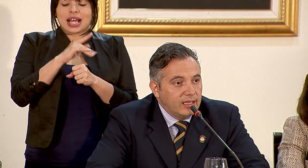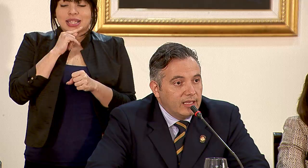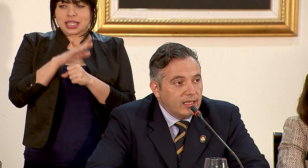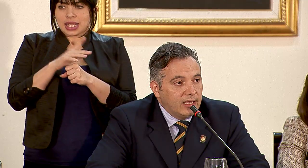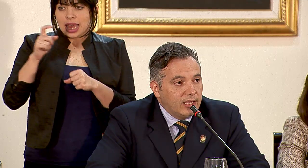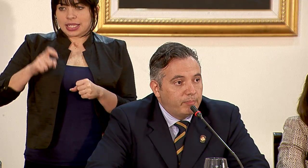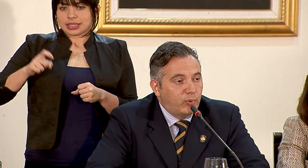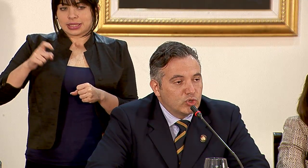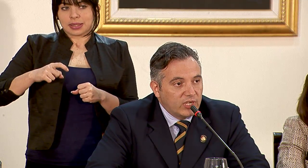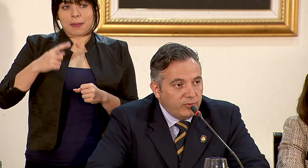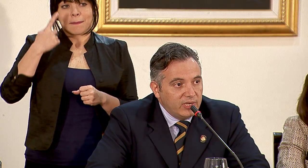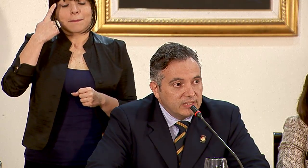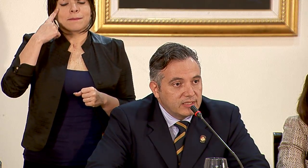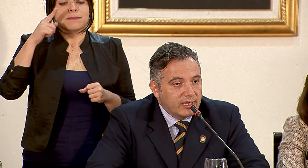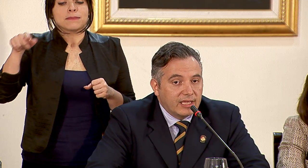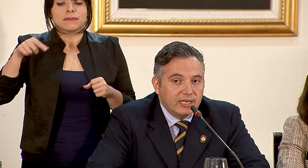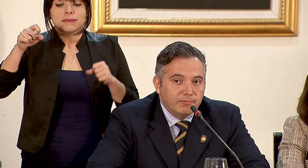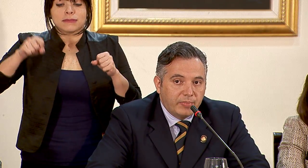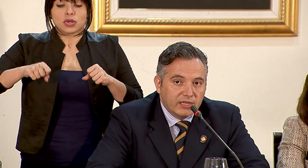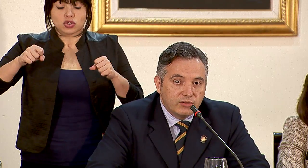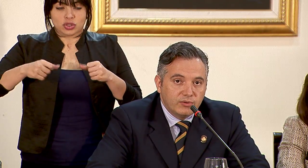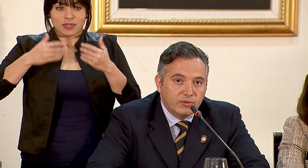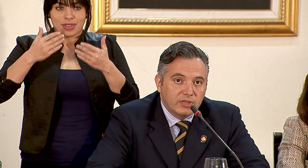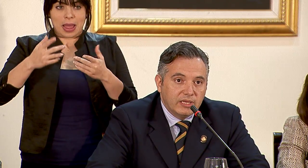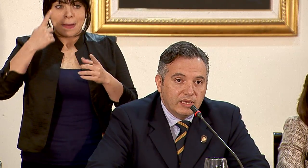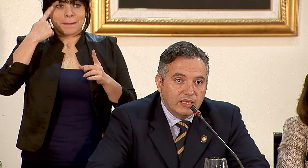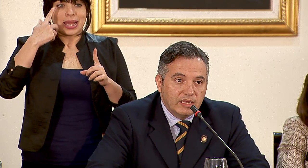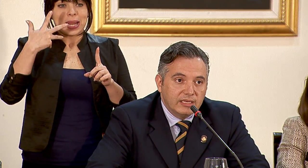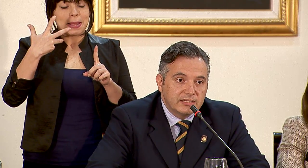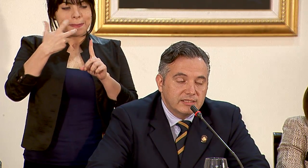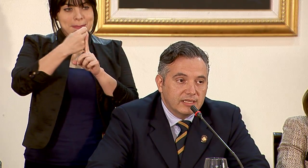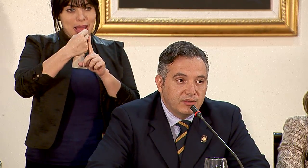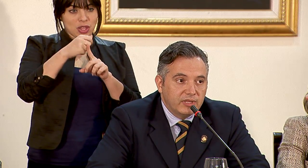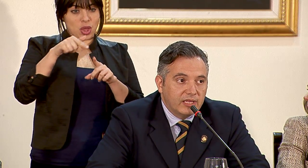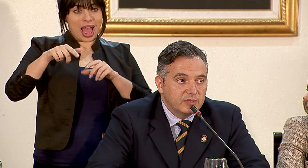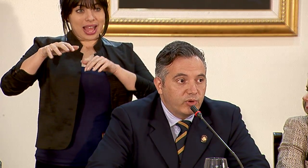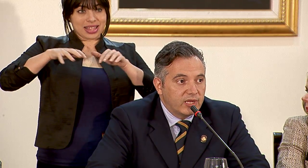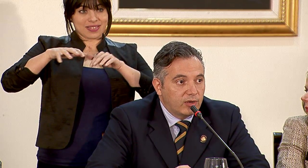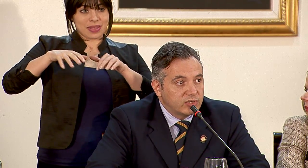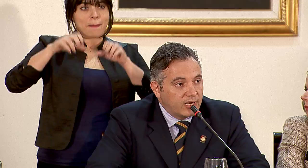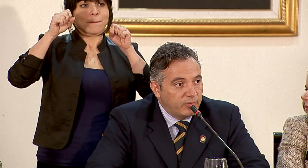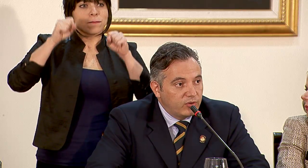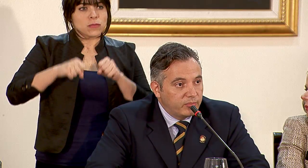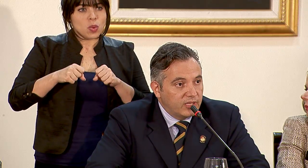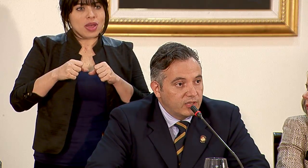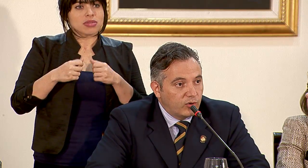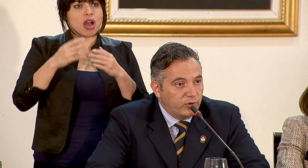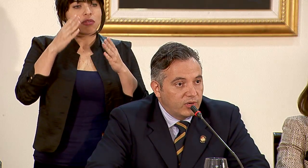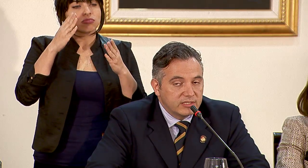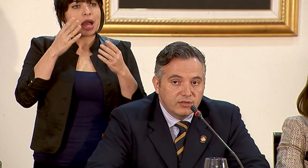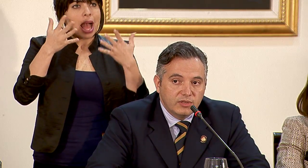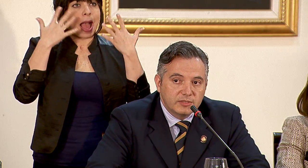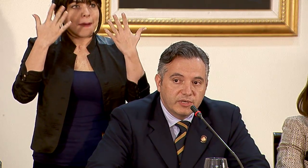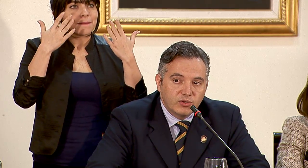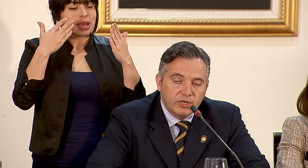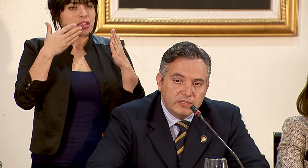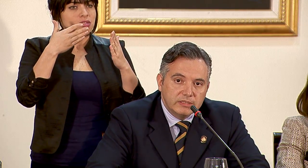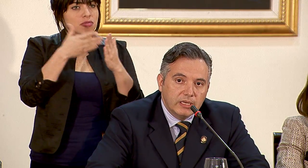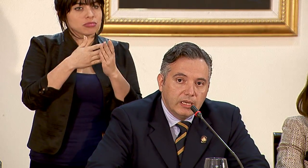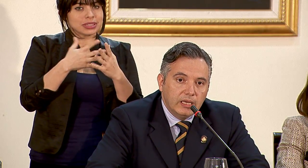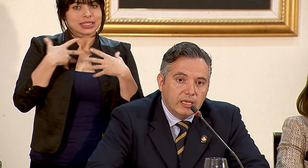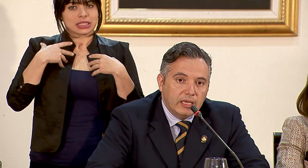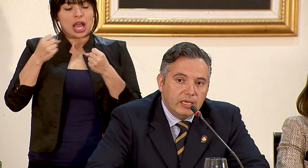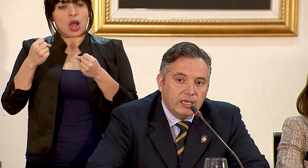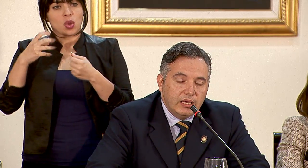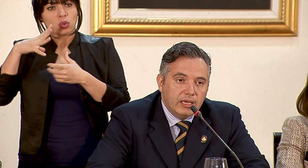posibles de que el impacto de estas actividades puedan causar al medio ambiente y, como no, a la salud de las personas.